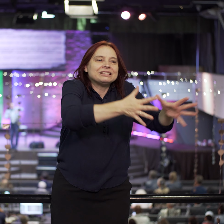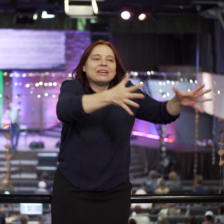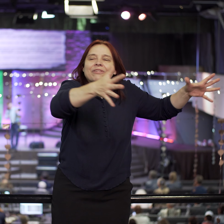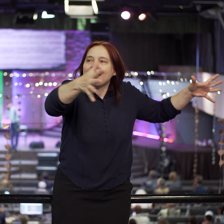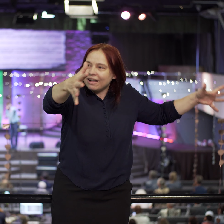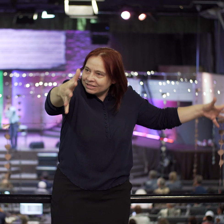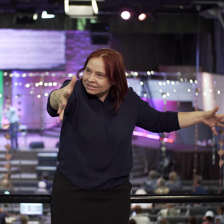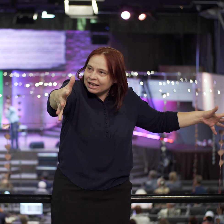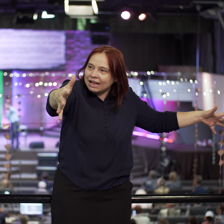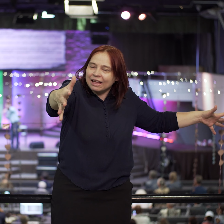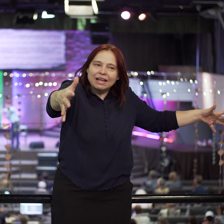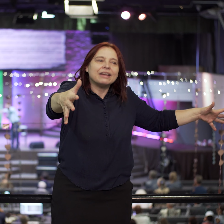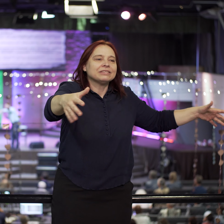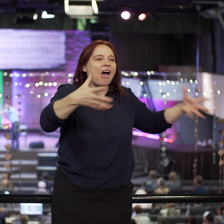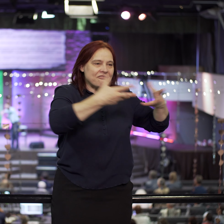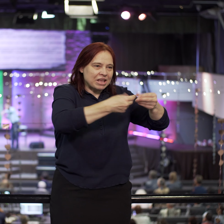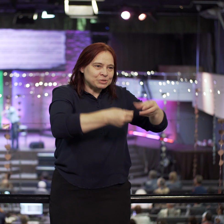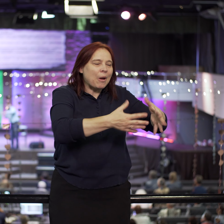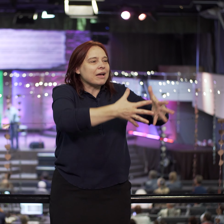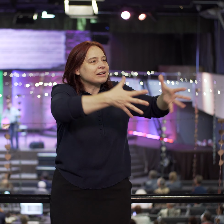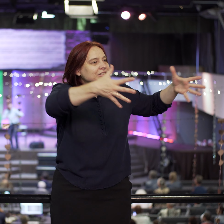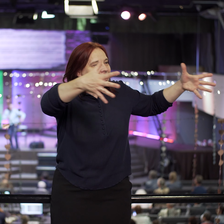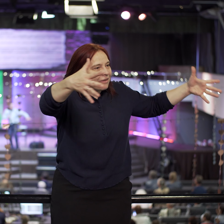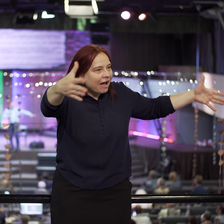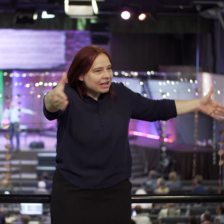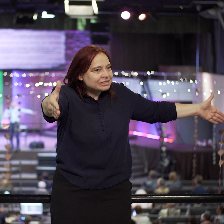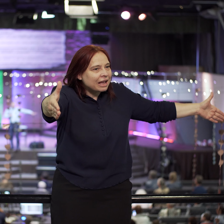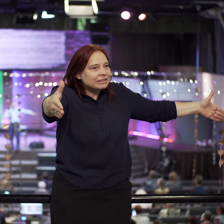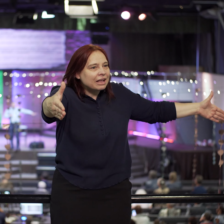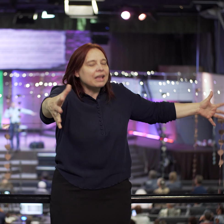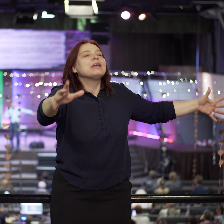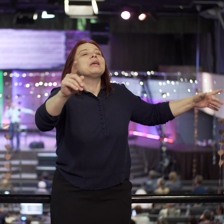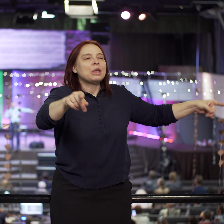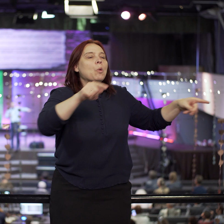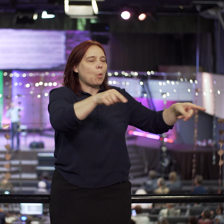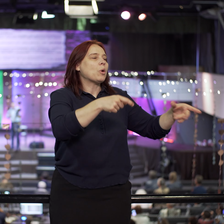через различные ирригационные системы и напоял